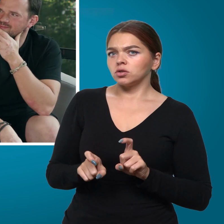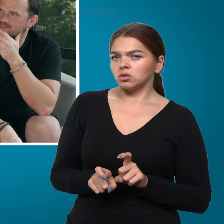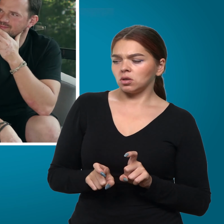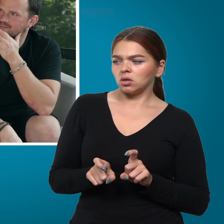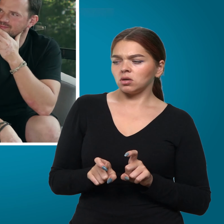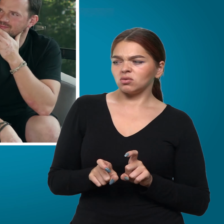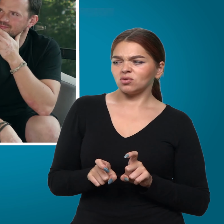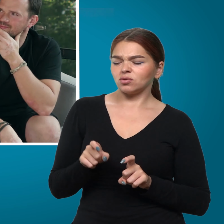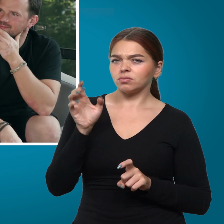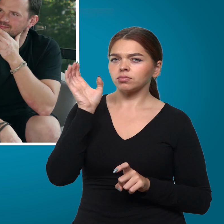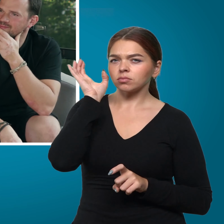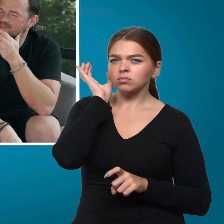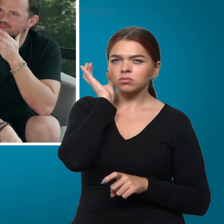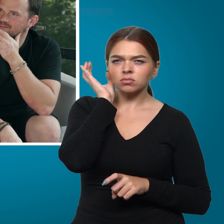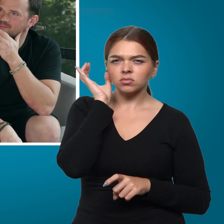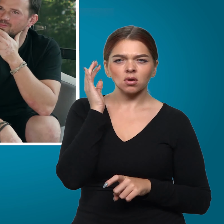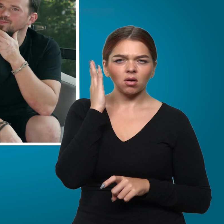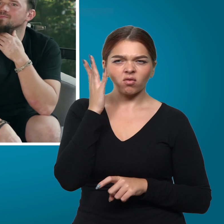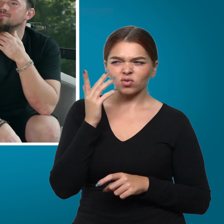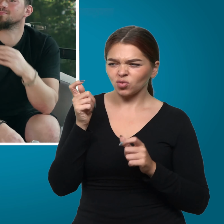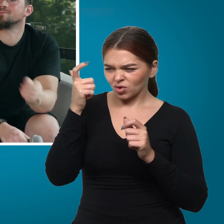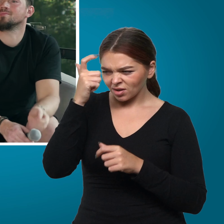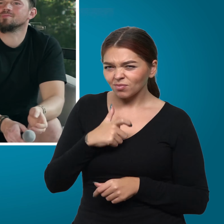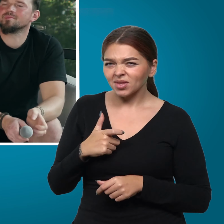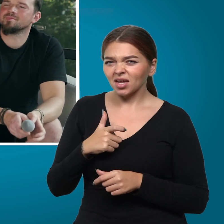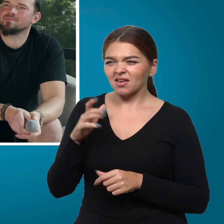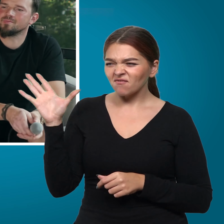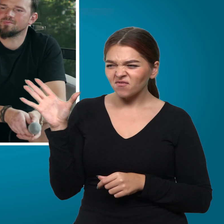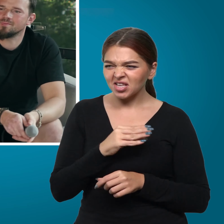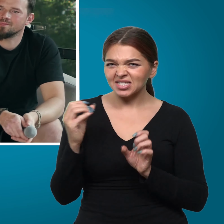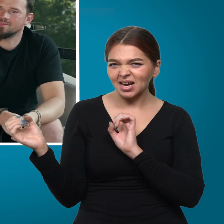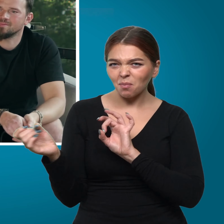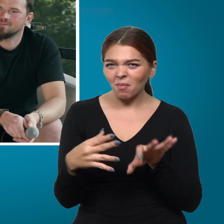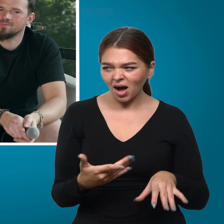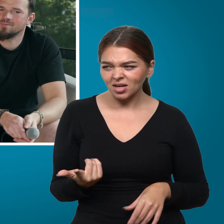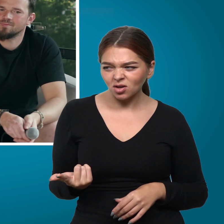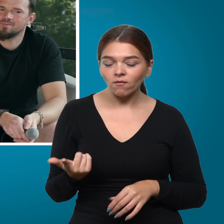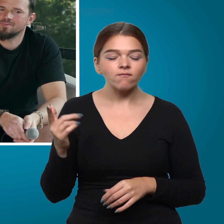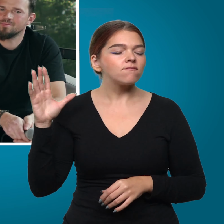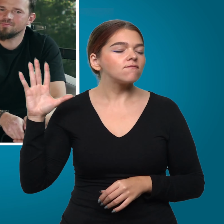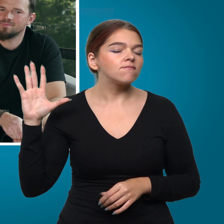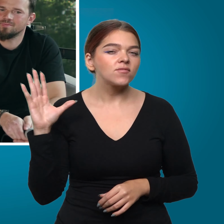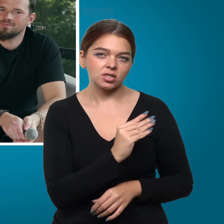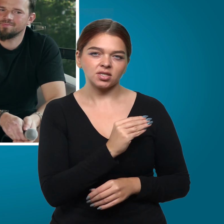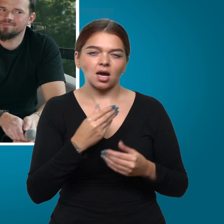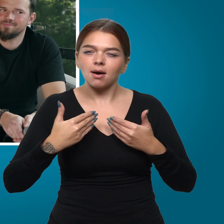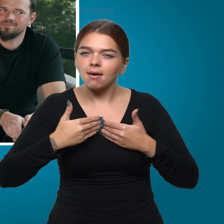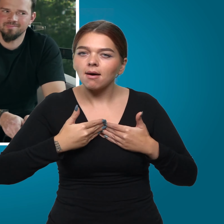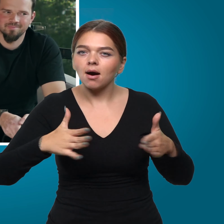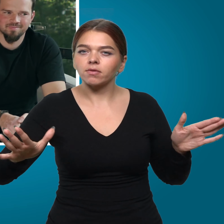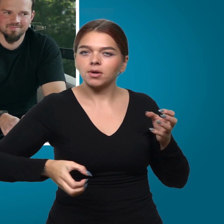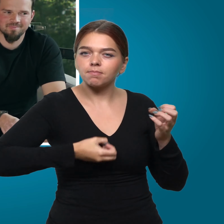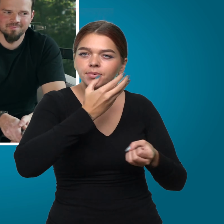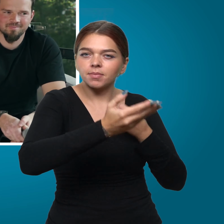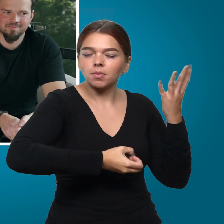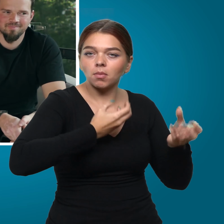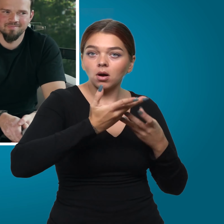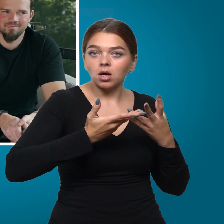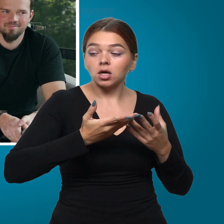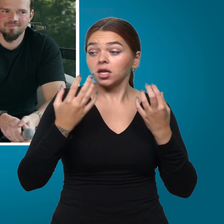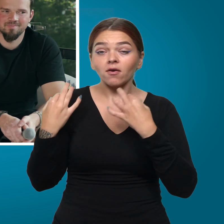viską papasakodavau. Bet žinokite, tas atvirumas privedė prie to, kad jai buvo viskas leidžiama. Tu prasme,